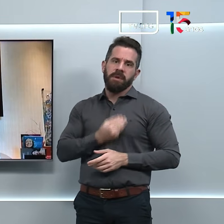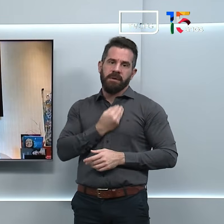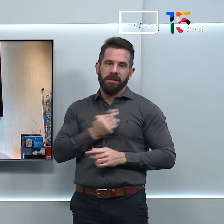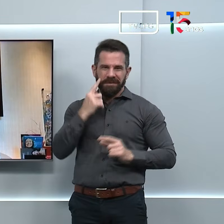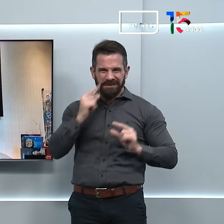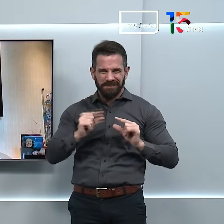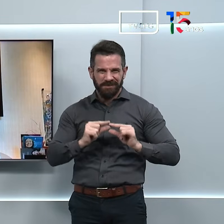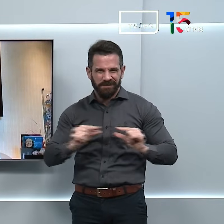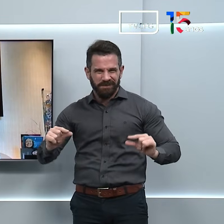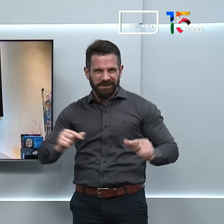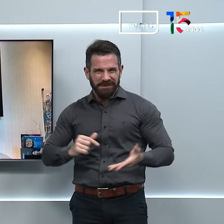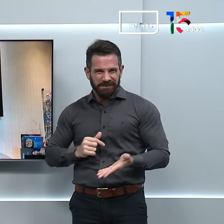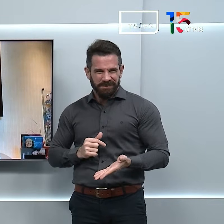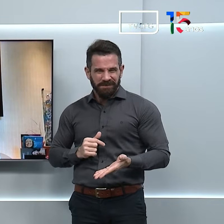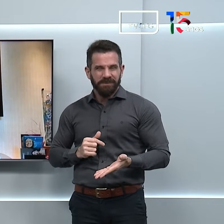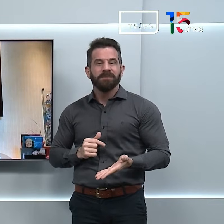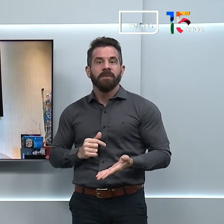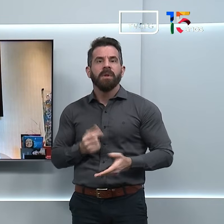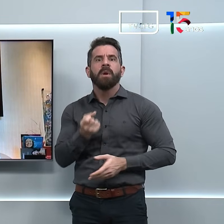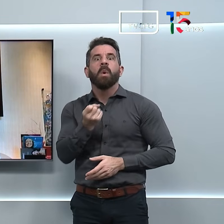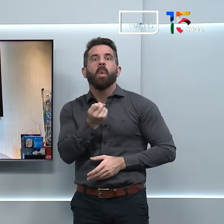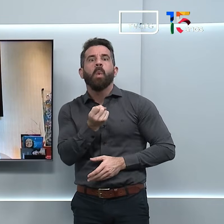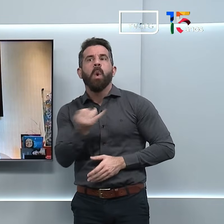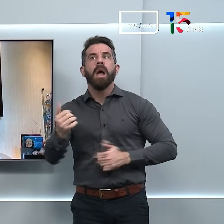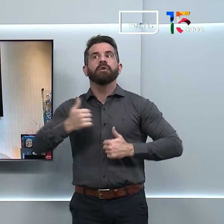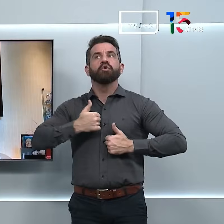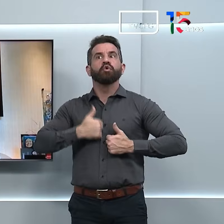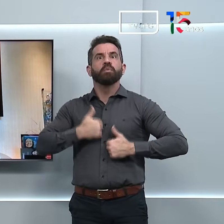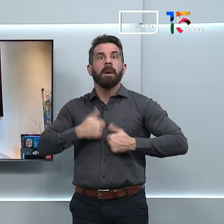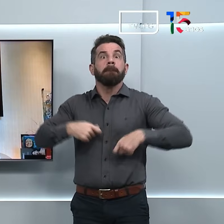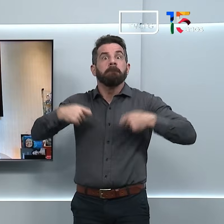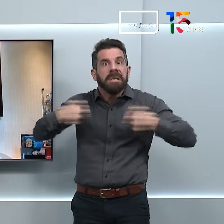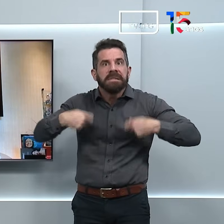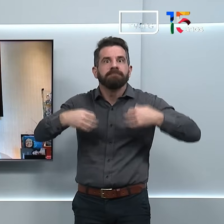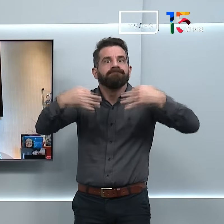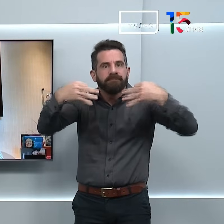inclusive, quantos banhos são necessários por dia?